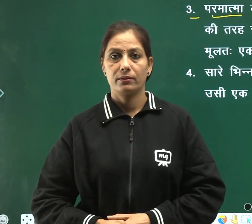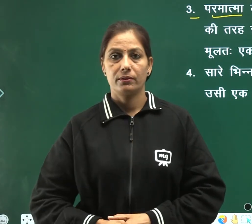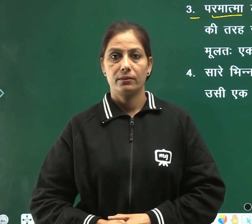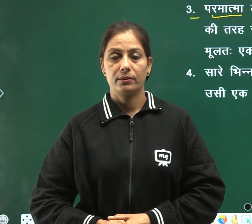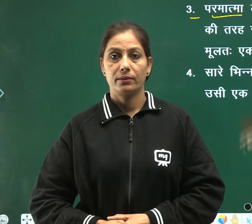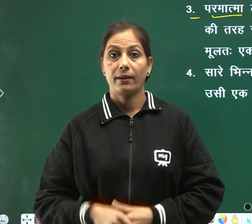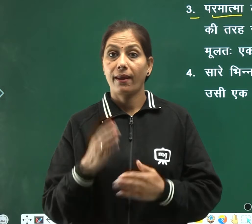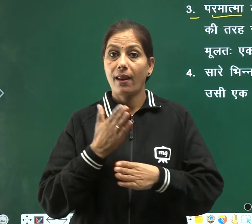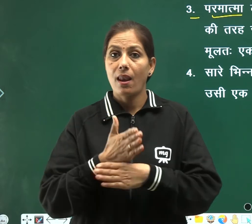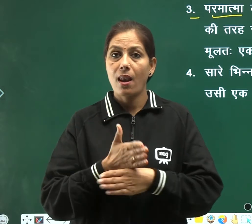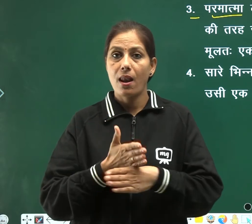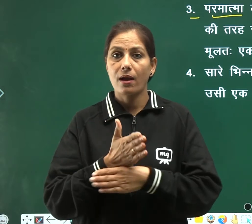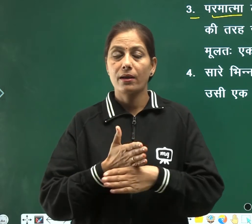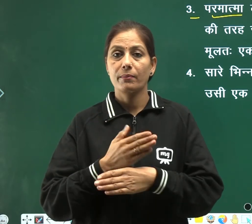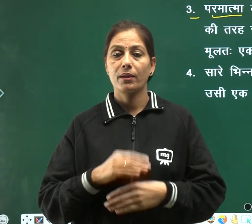लकड़ी में